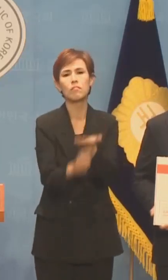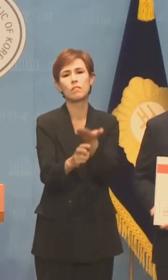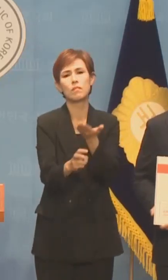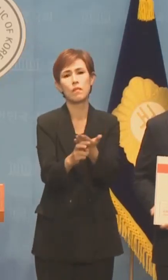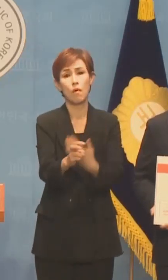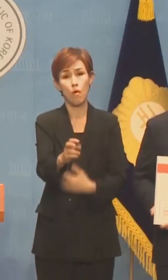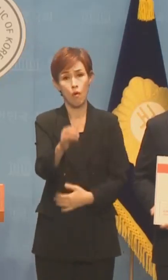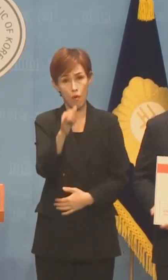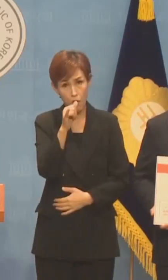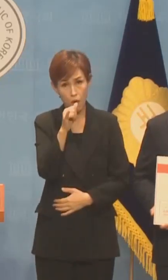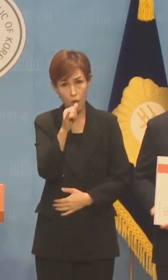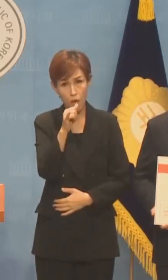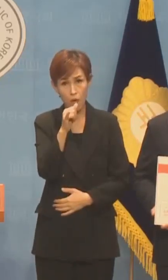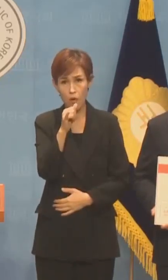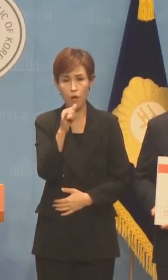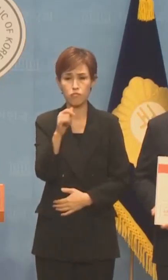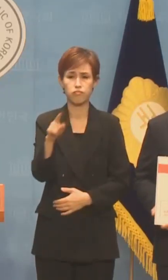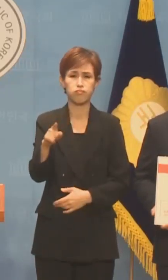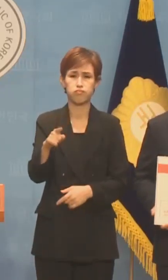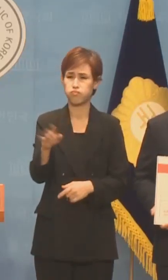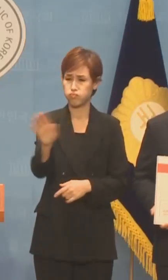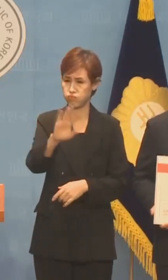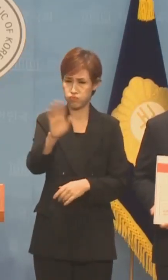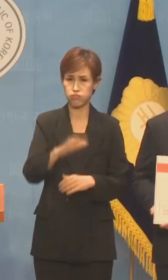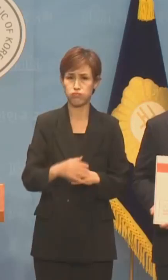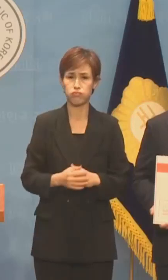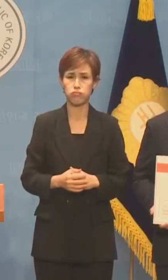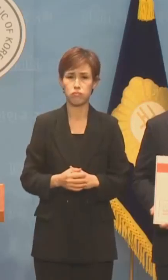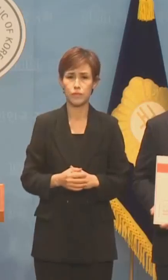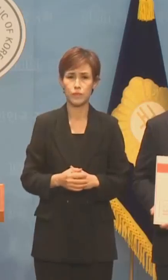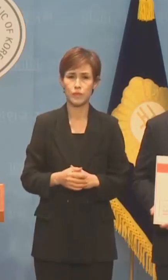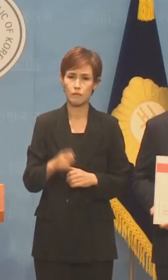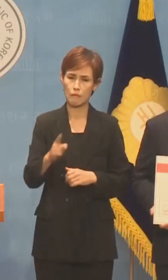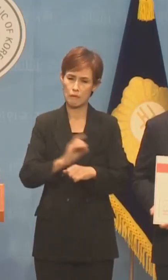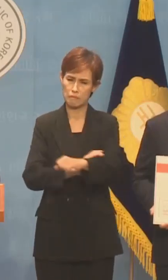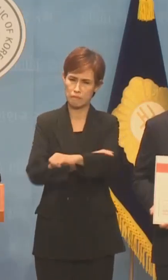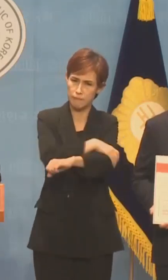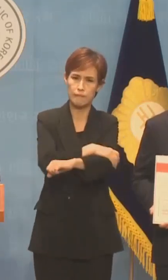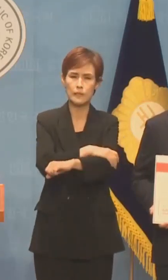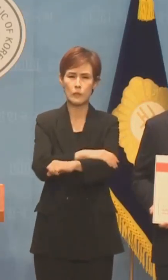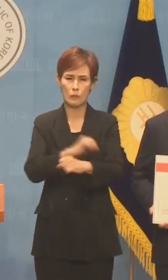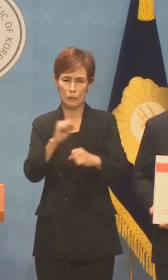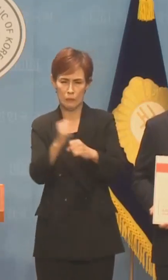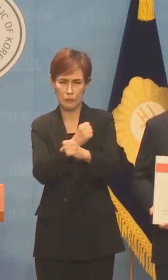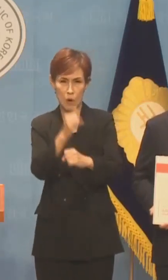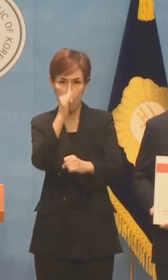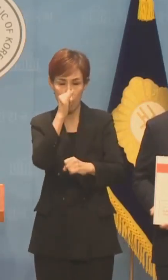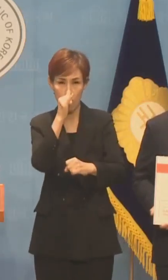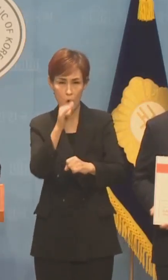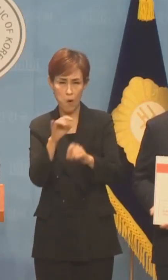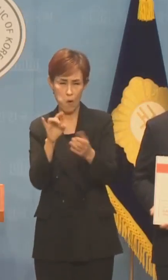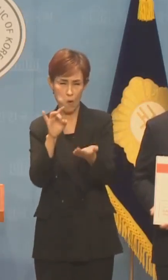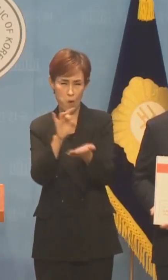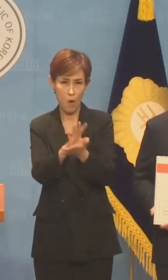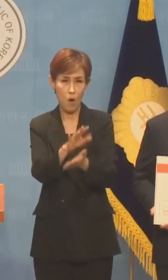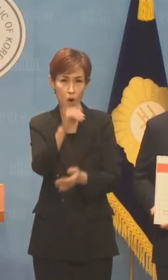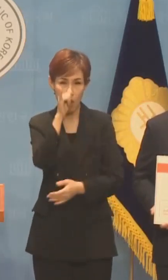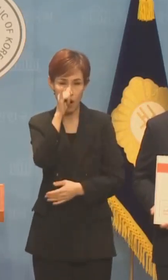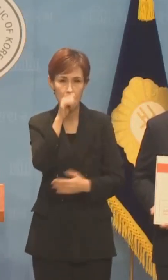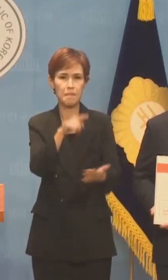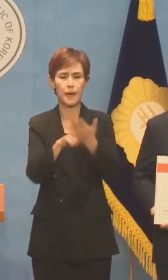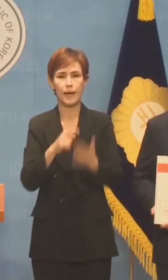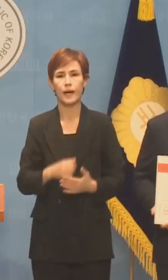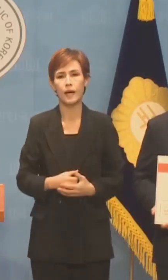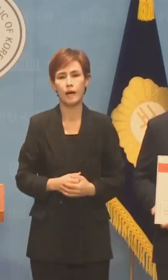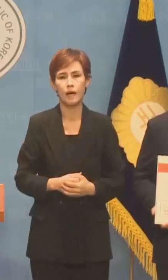꼼수는 시정잡배도 하지 않는 비열한 갑질, 속임수가 드러났습니다. 목숨을